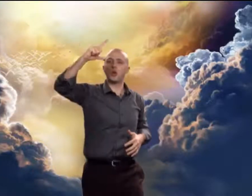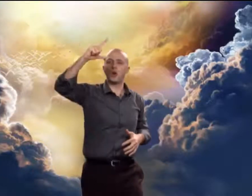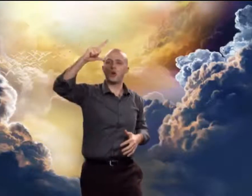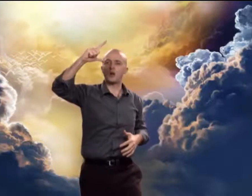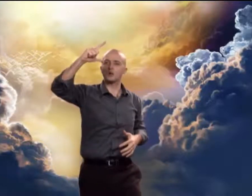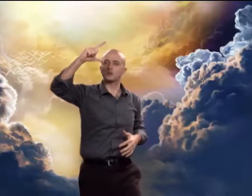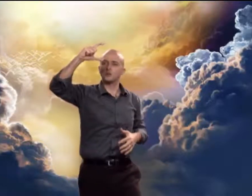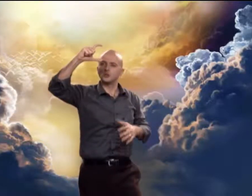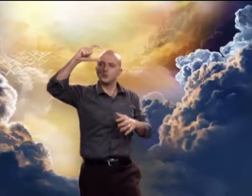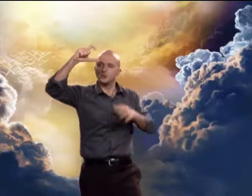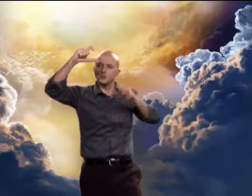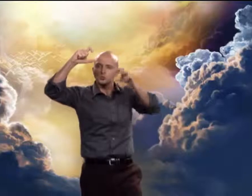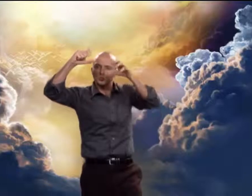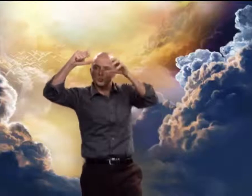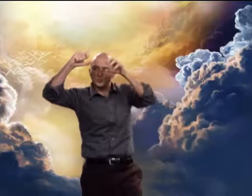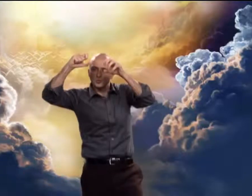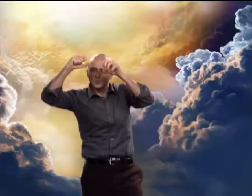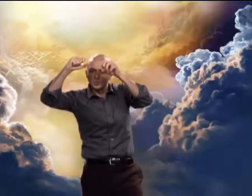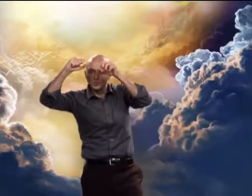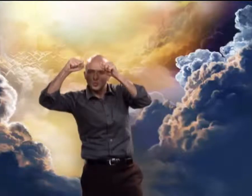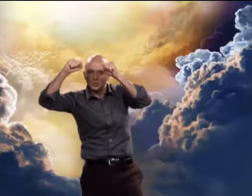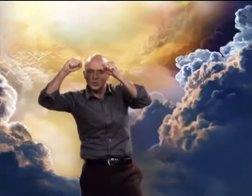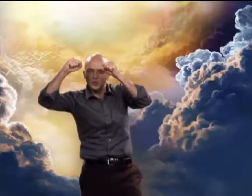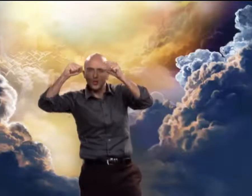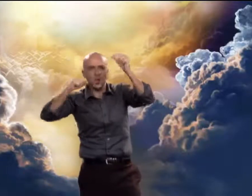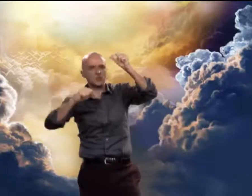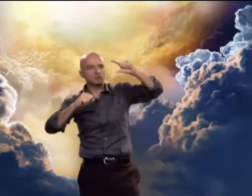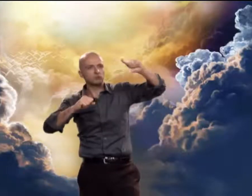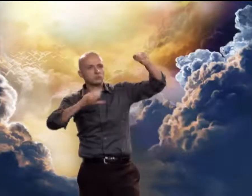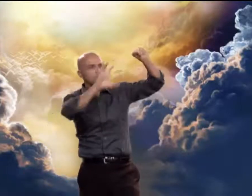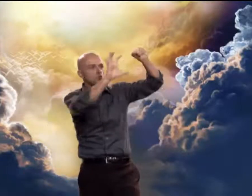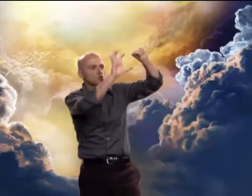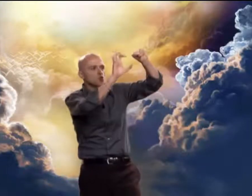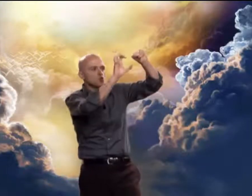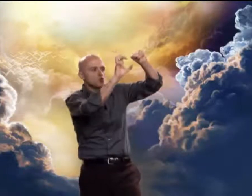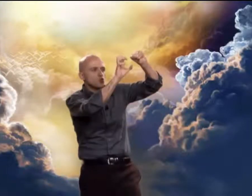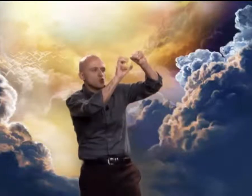como sangue. O terremoto que abalou o mundo.